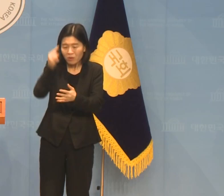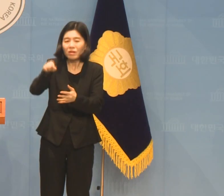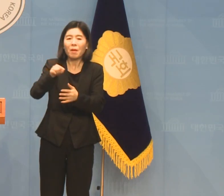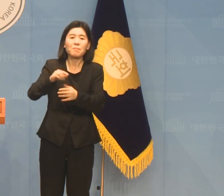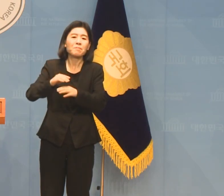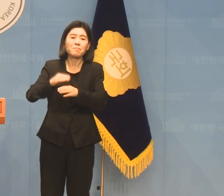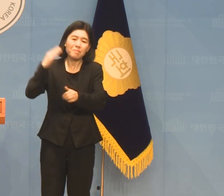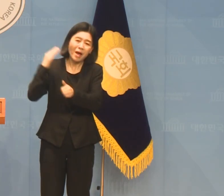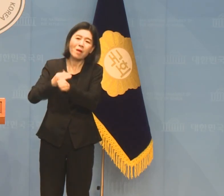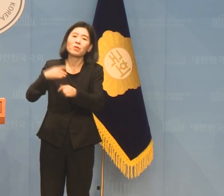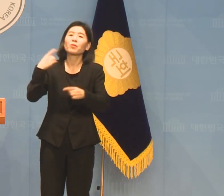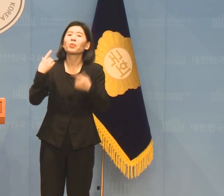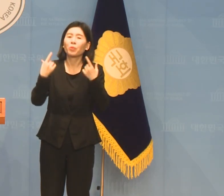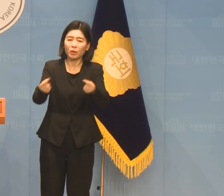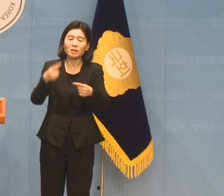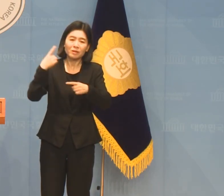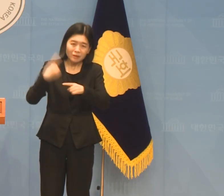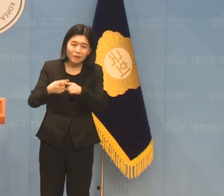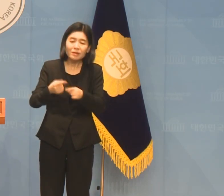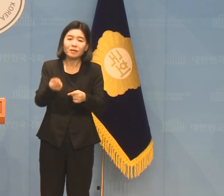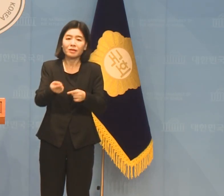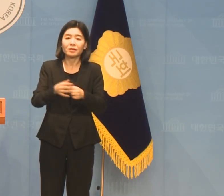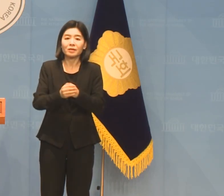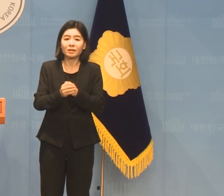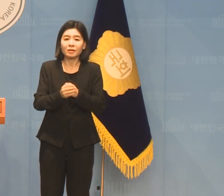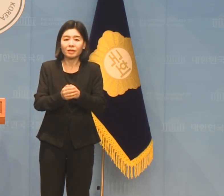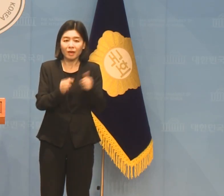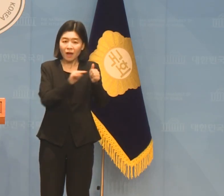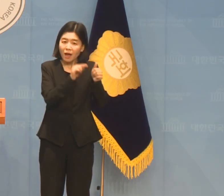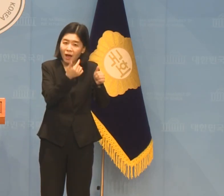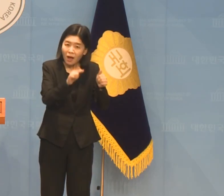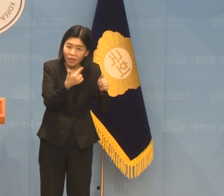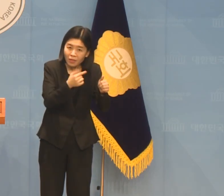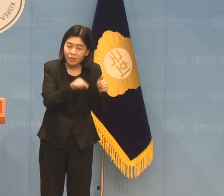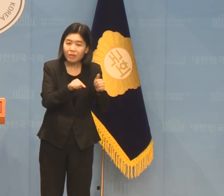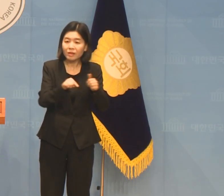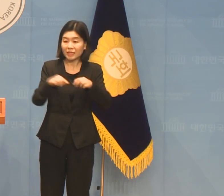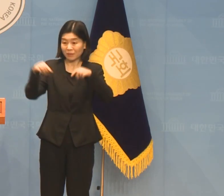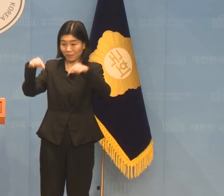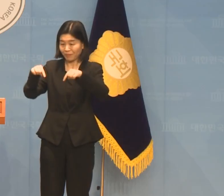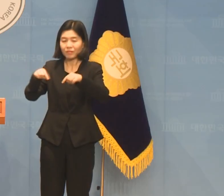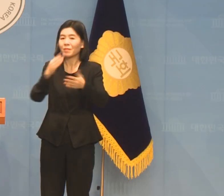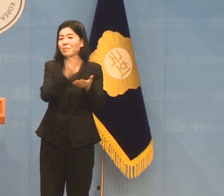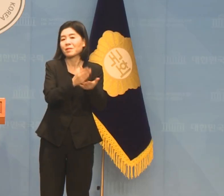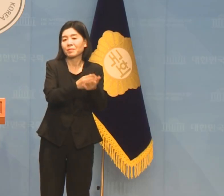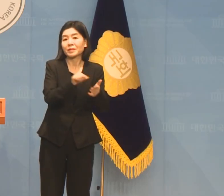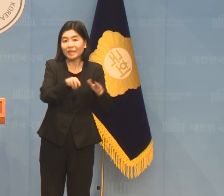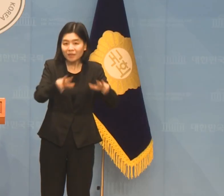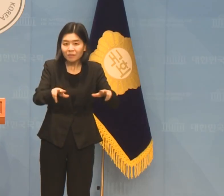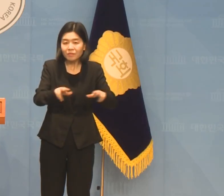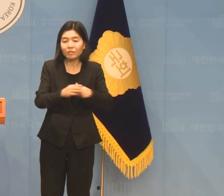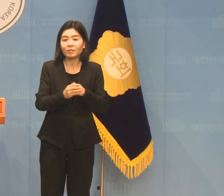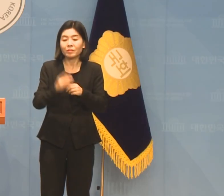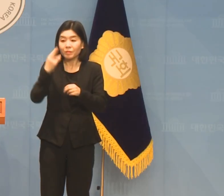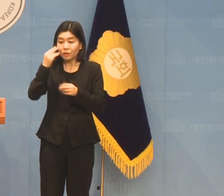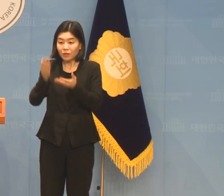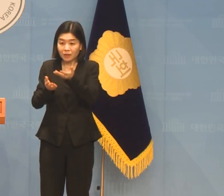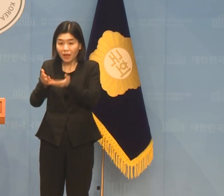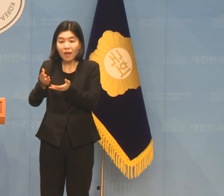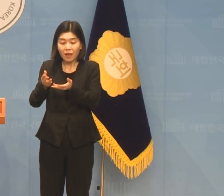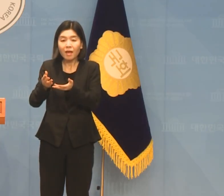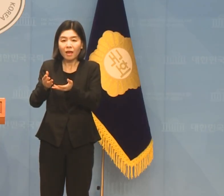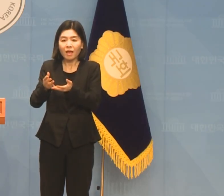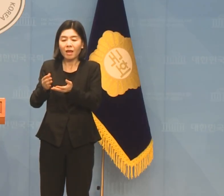산업통상부 장관의 방미는 즉각 중단되어야 합니다. 미국의 관세 부과로 시작된 통상 압력에 맞서는